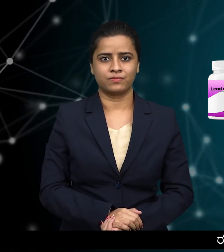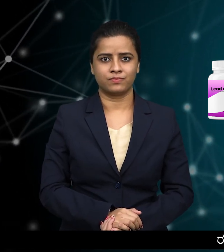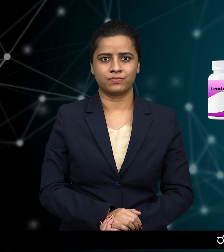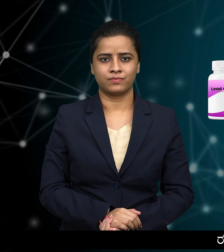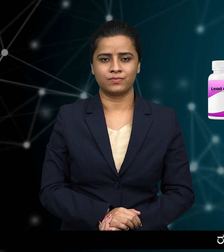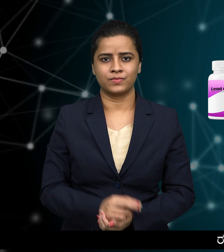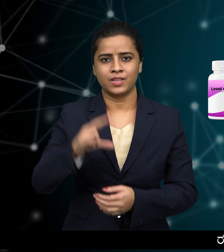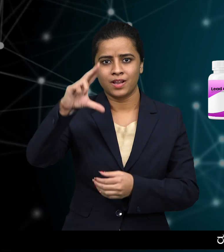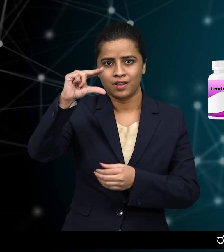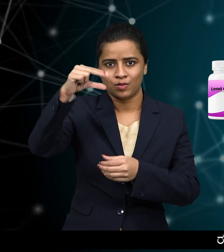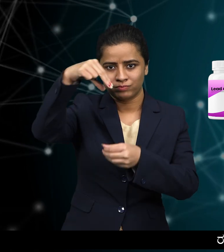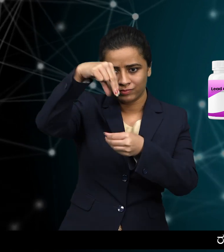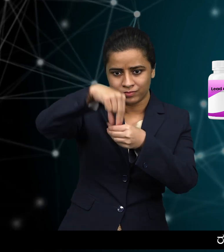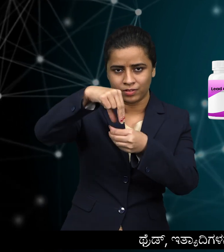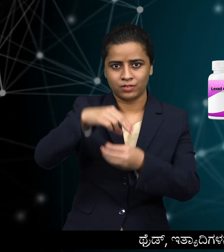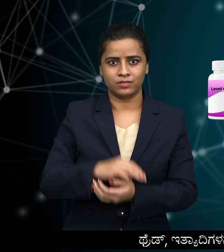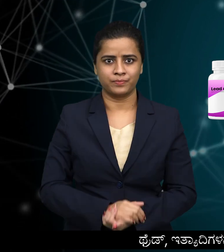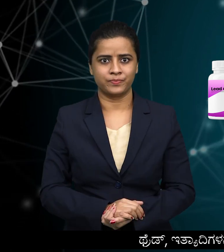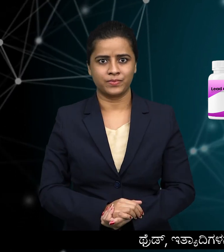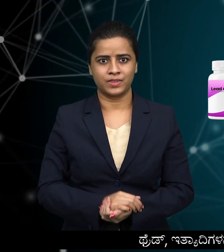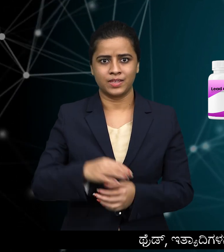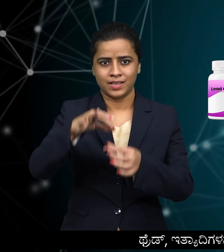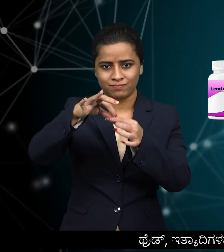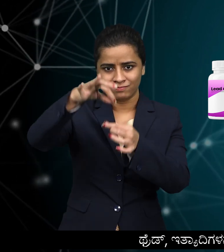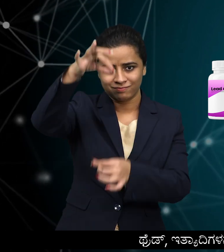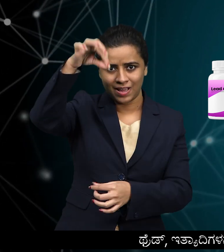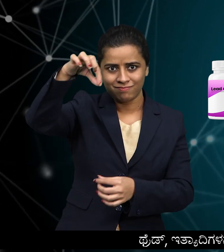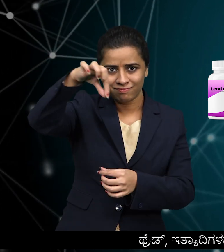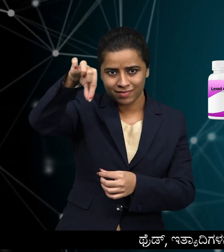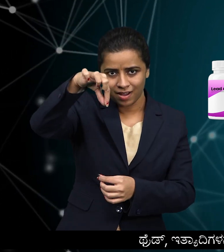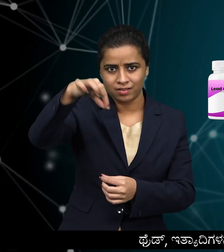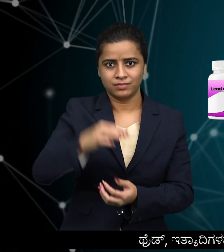ರಬ್ಬರ್ ಕಾರ್ಕ್, ಥ್ರೆಡ್ ಇತ್ಯಾದಿಗಳನ್ನು ತೆಗೆದುಕೊಳ್ಳಬೇಕಾಗುತ್ತದೆ.